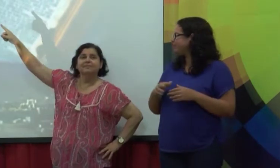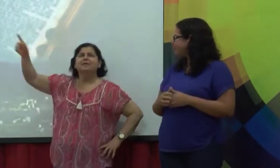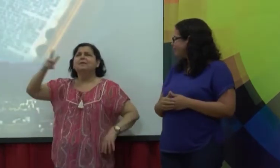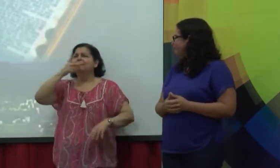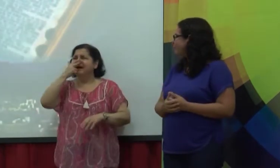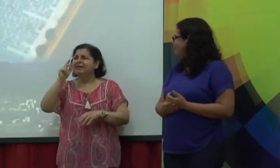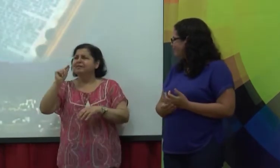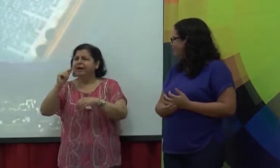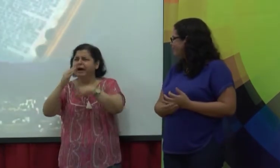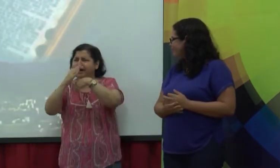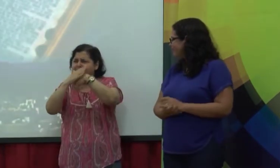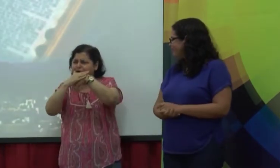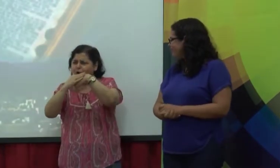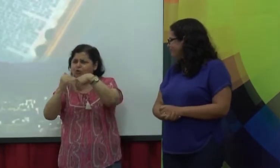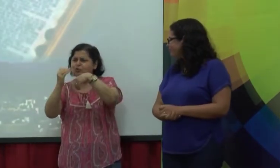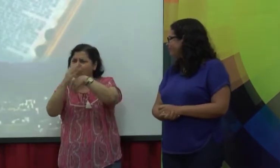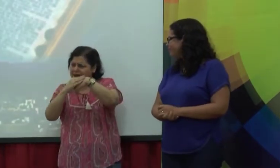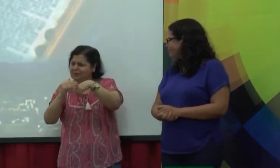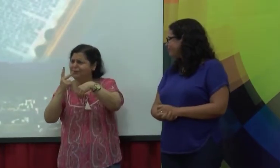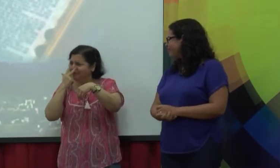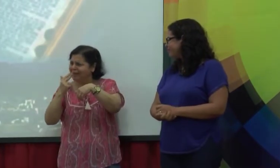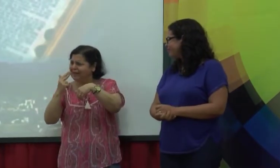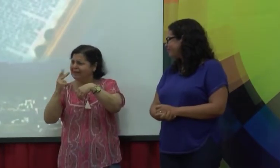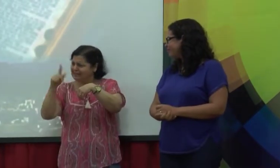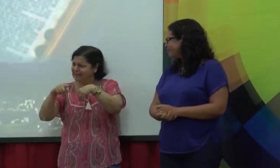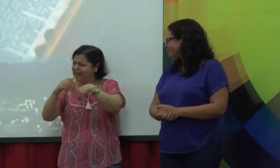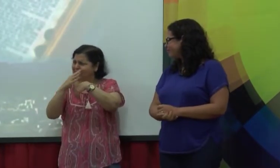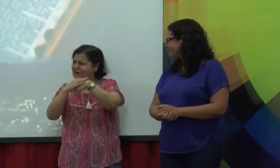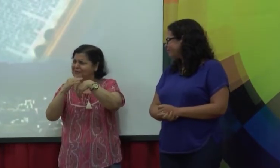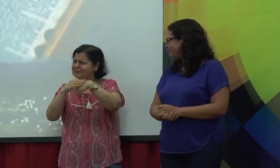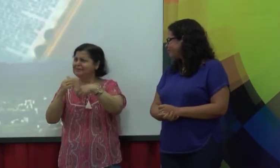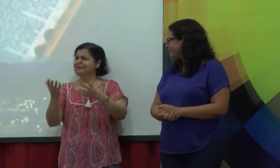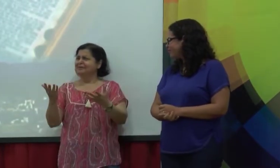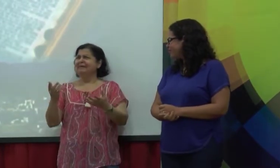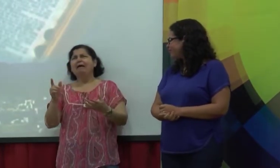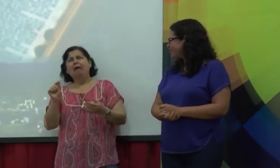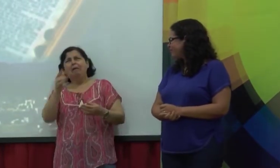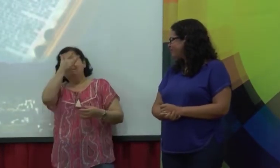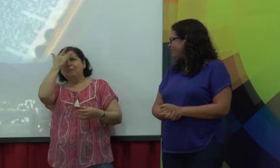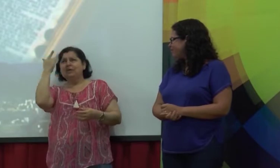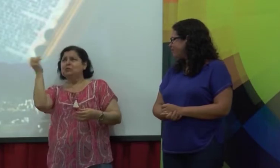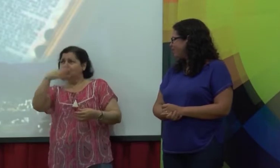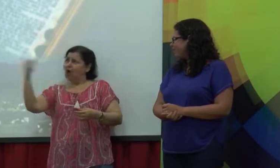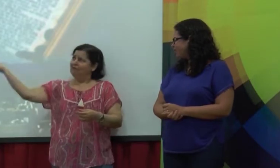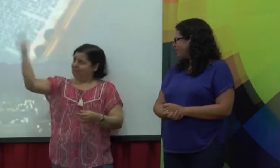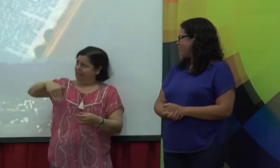um consolador. Esse consolador parece o quê?